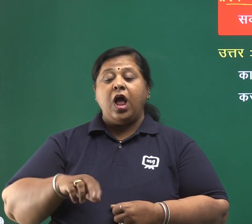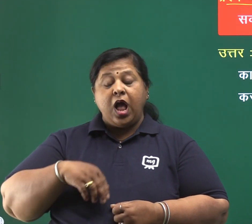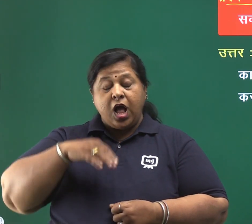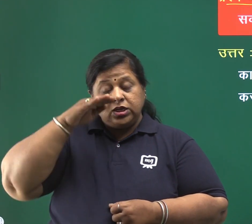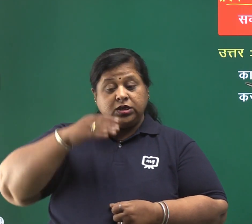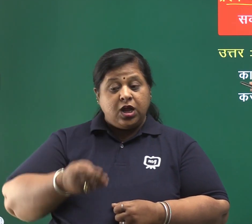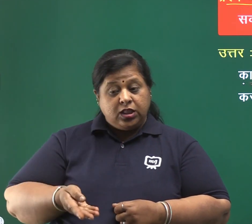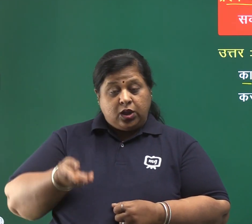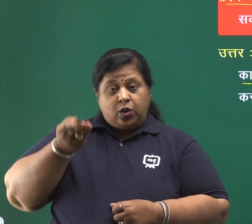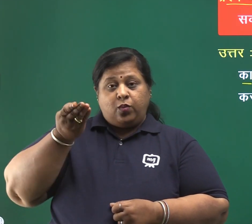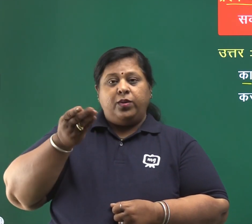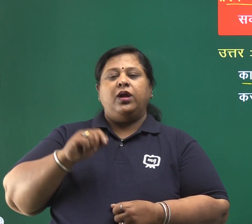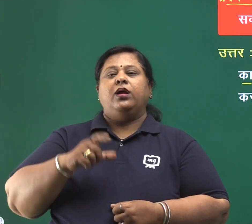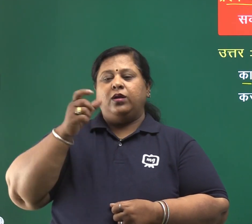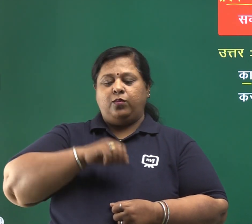अधिक उम्र का